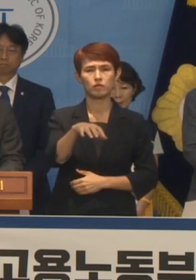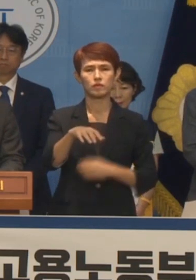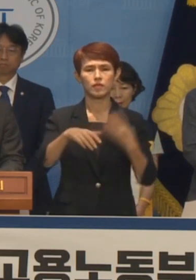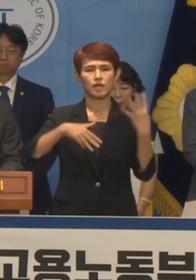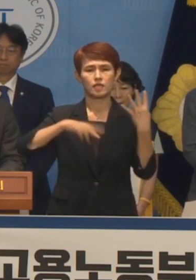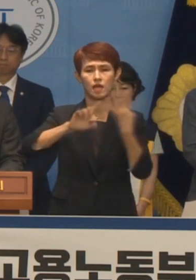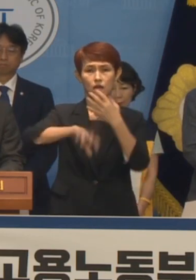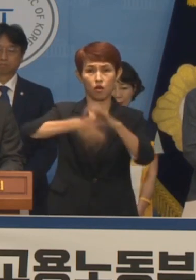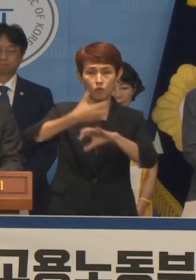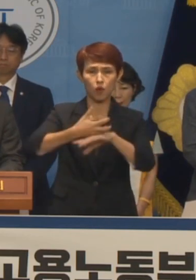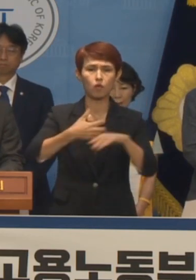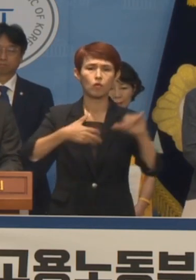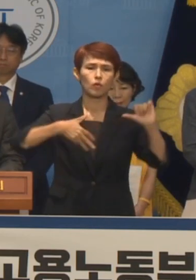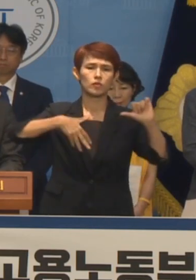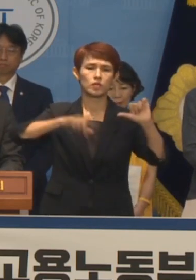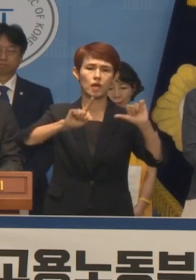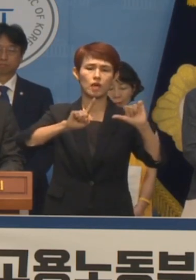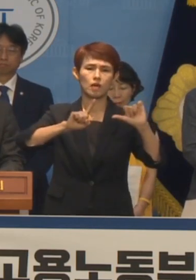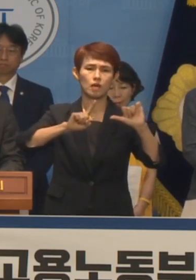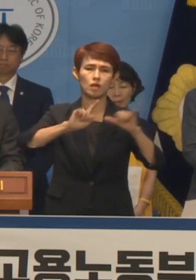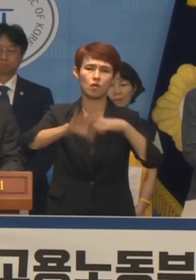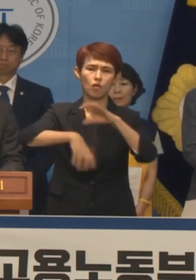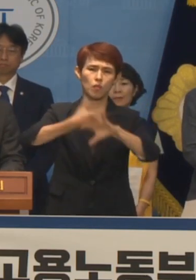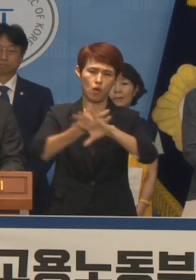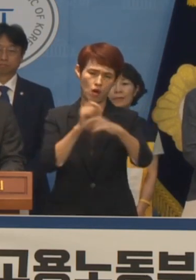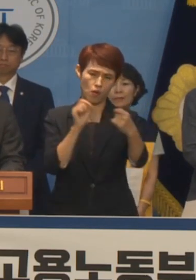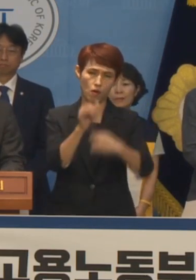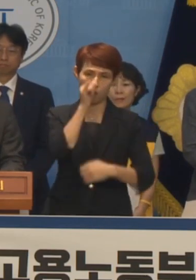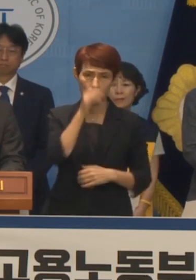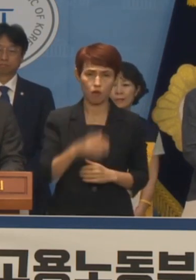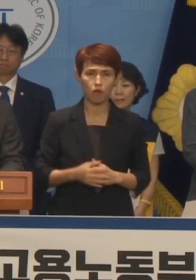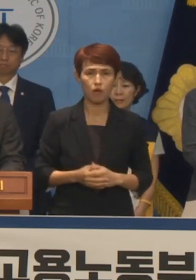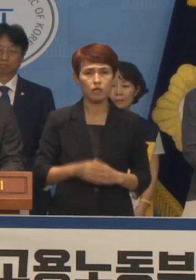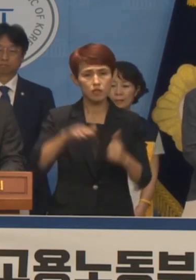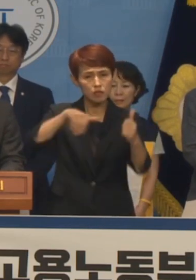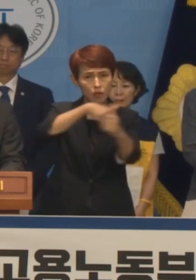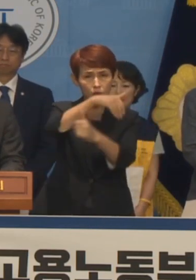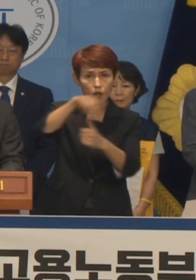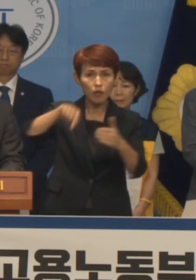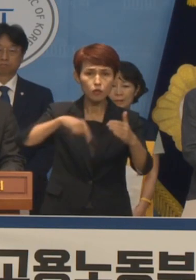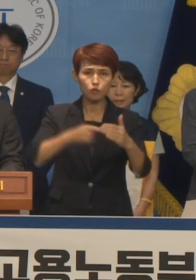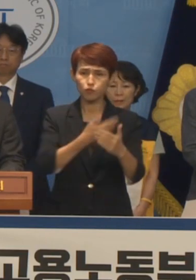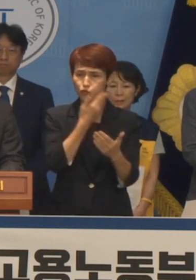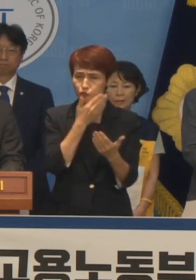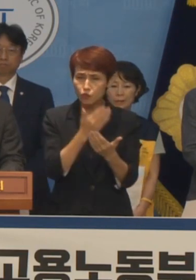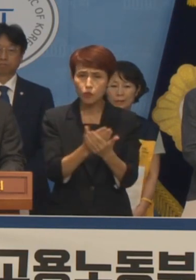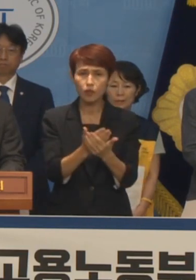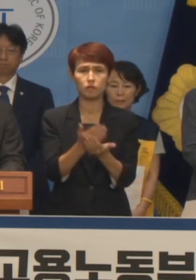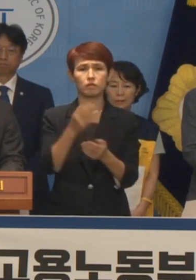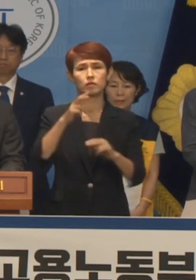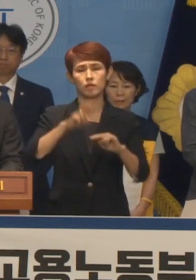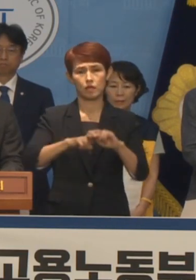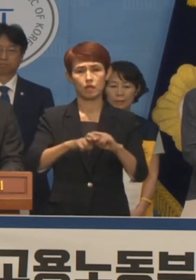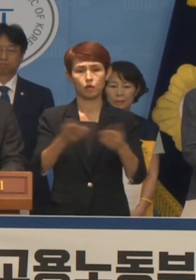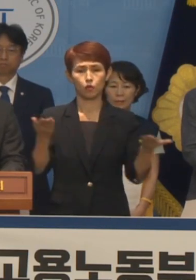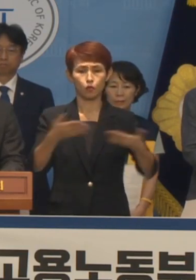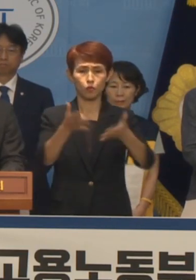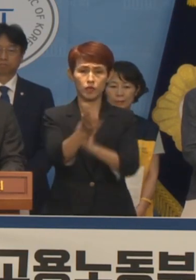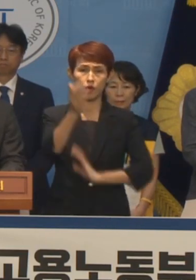넘어 5차 혁명에 직면하고 있습니다. 이 소용돌이 속에서 중심이 되어야 할 노동부